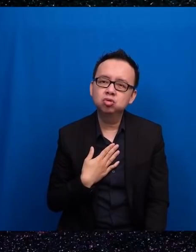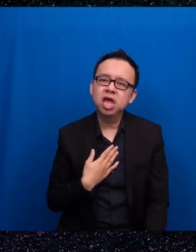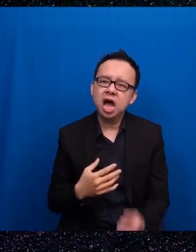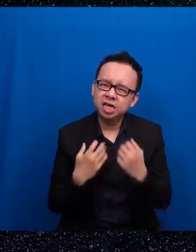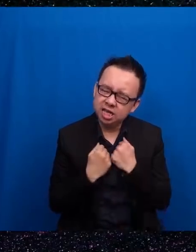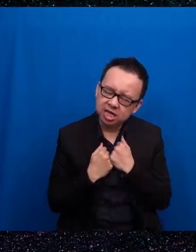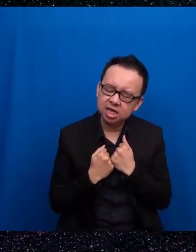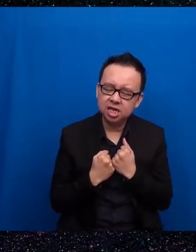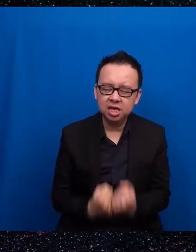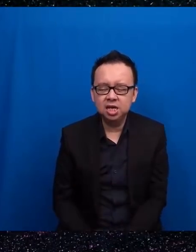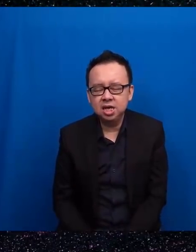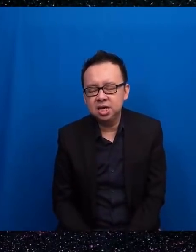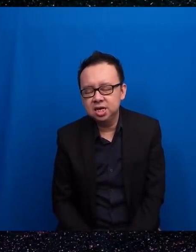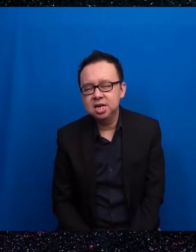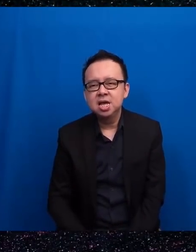ku